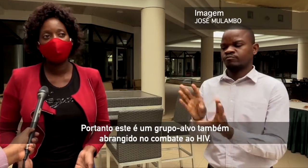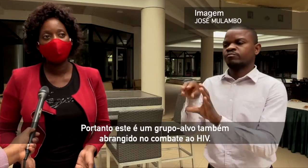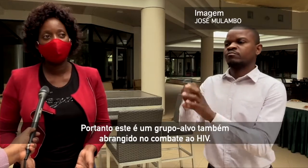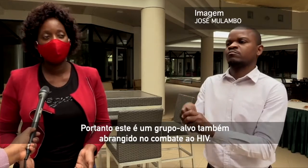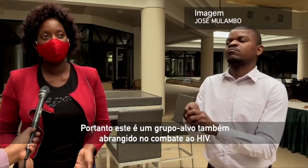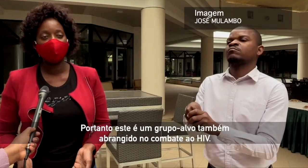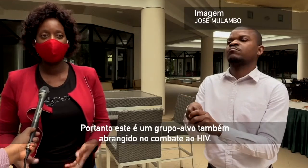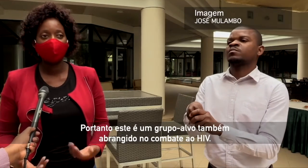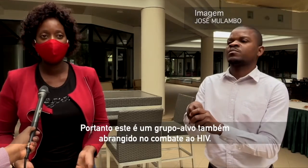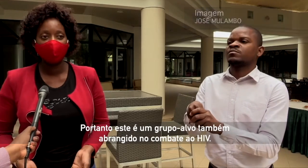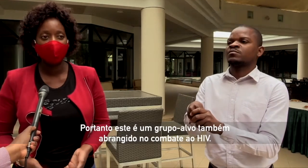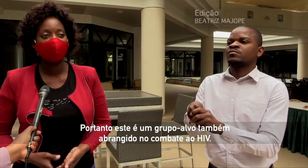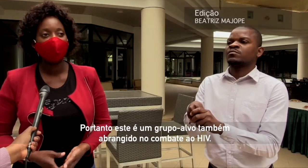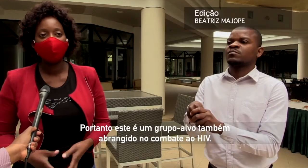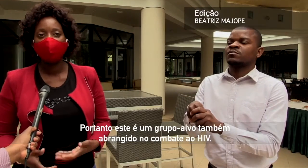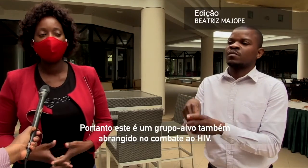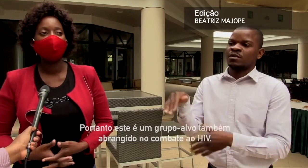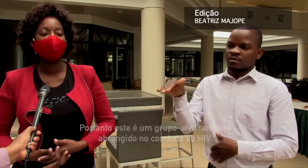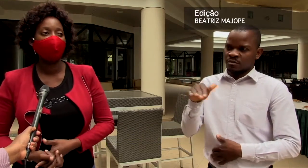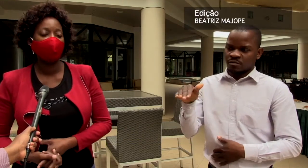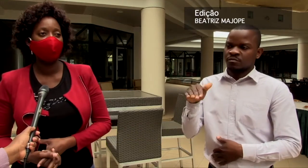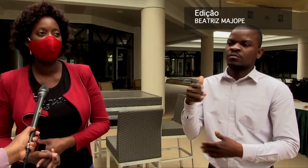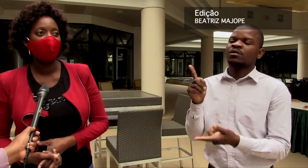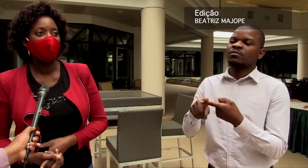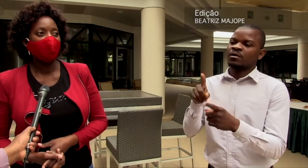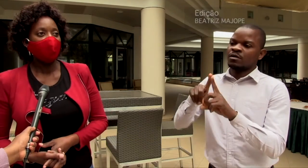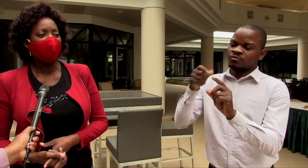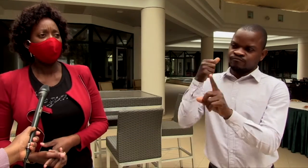sociedade no combate ao HIV.